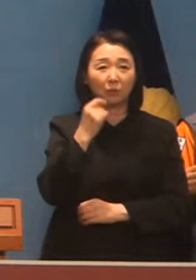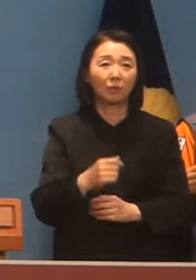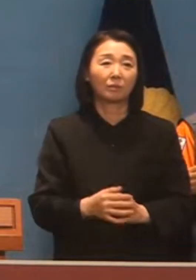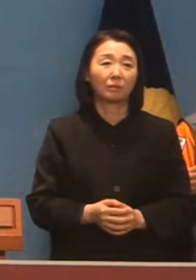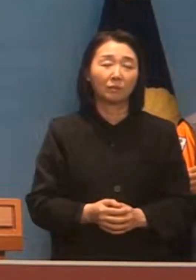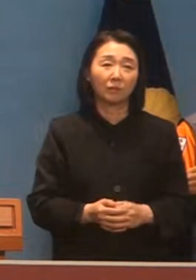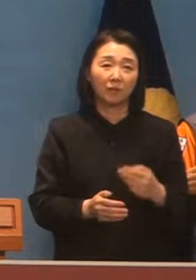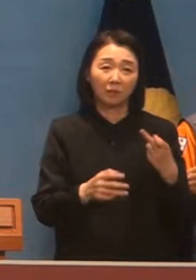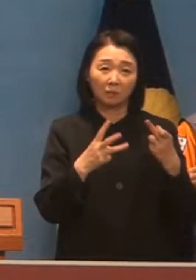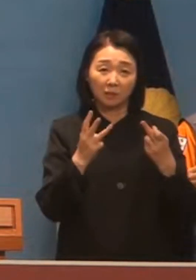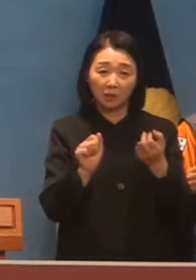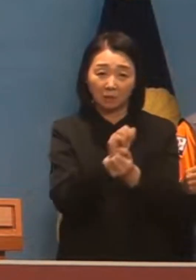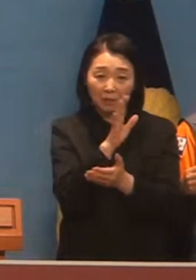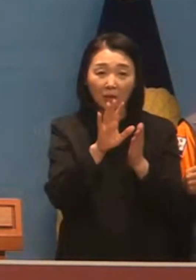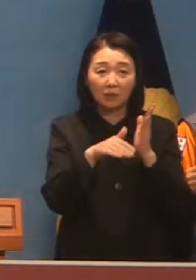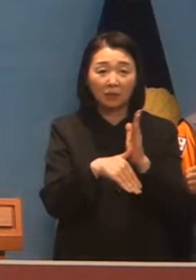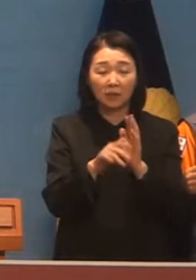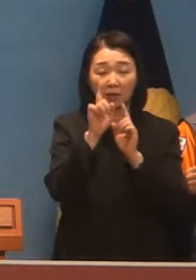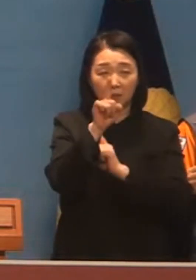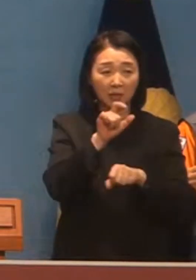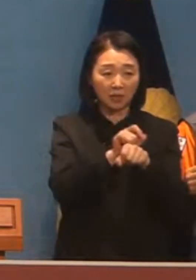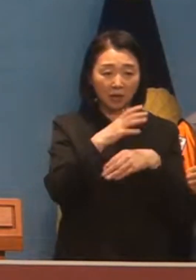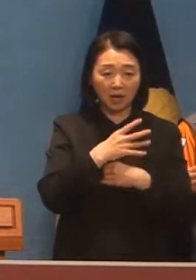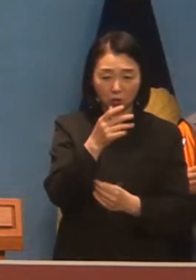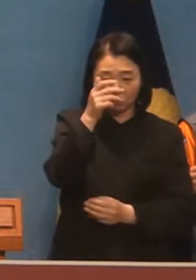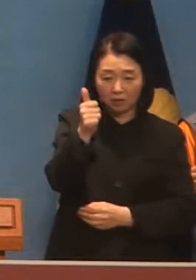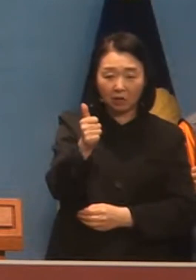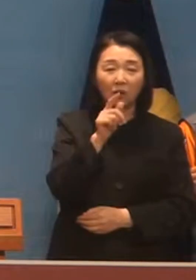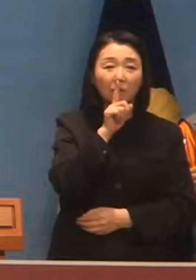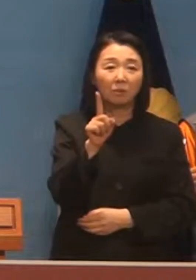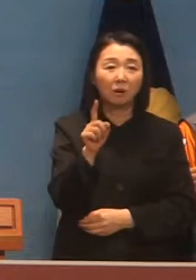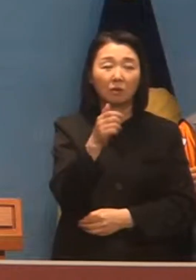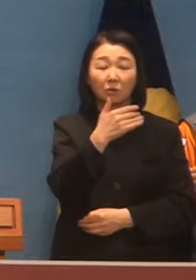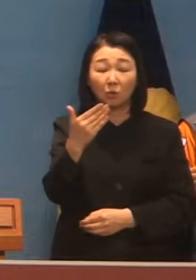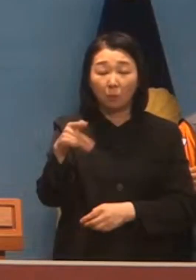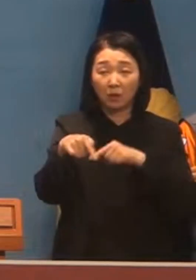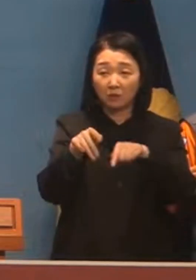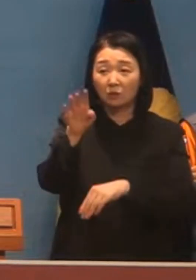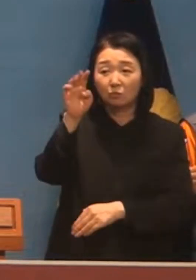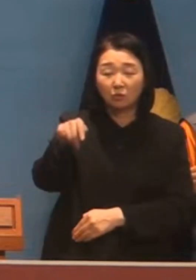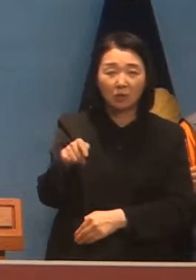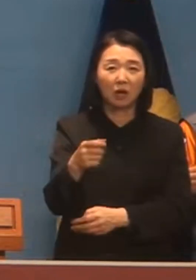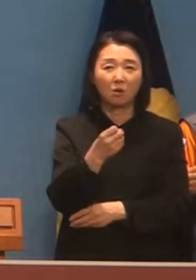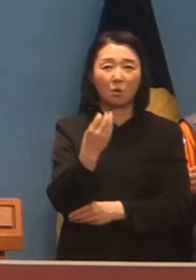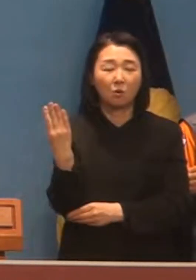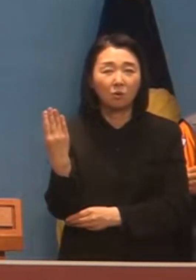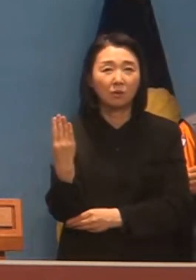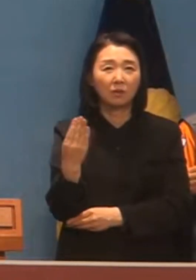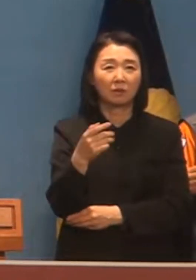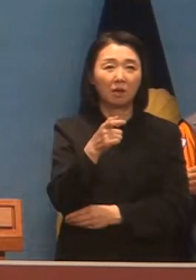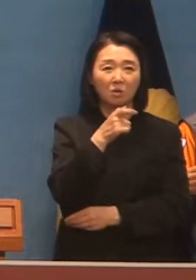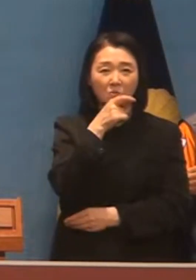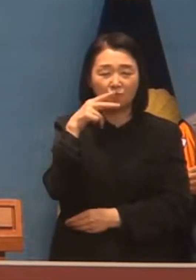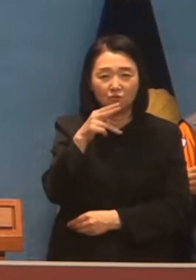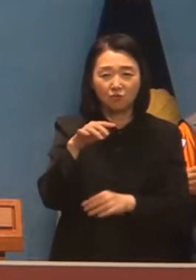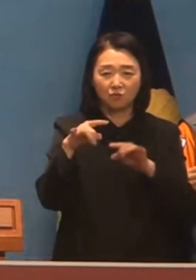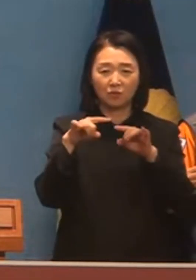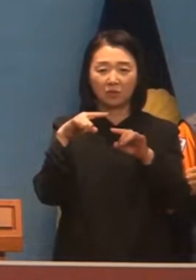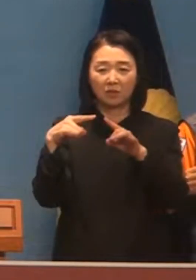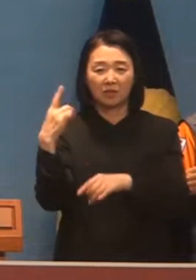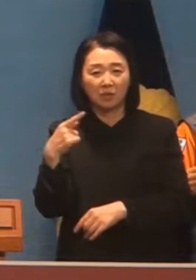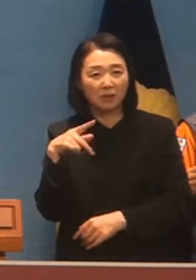심지어 12.3 내란 당시 이상민 전 행정안전부 장관은 소방지휘부에게 언론사 등의 간전 단수를